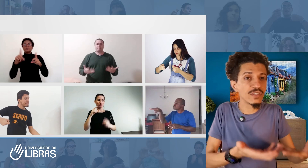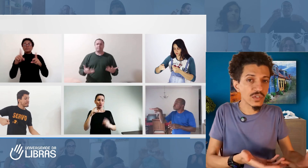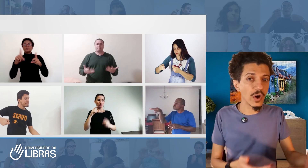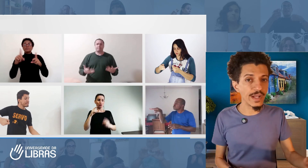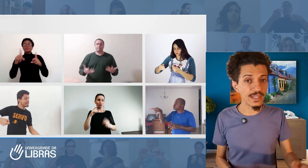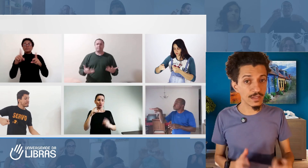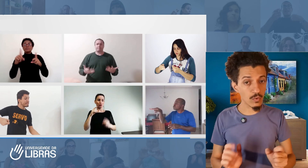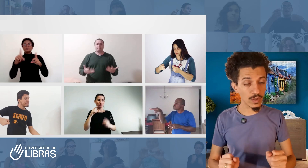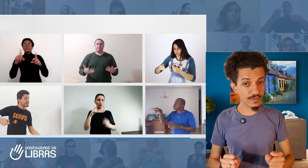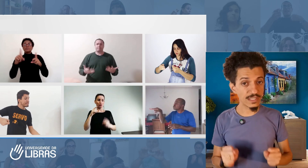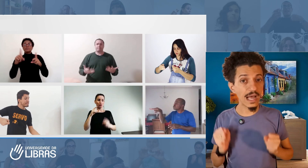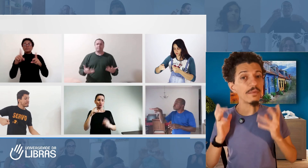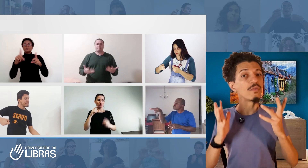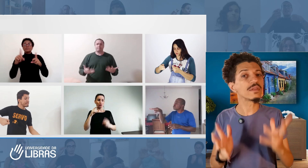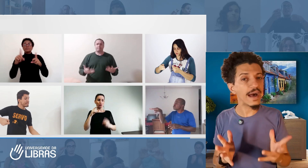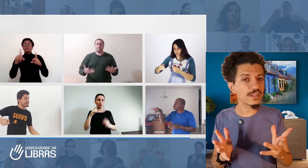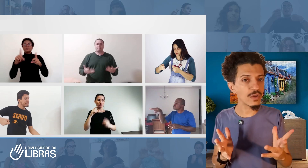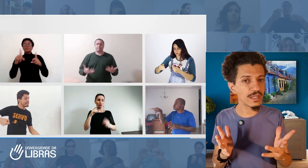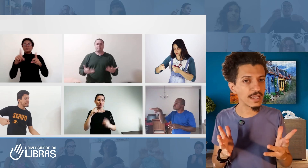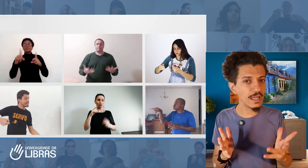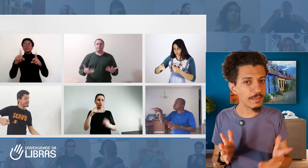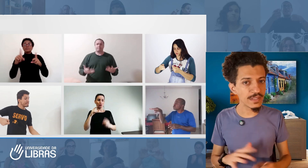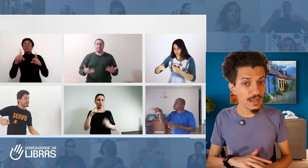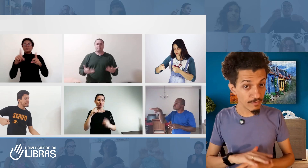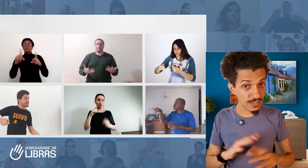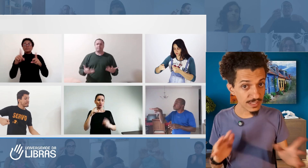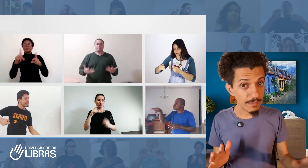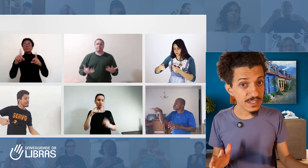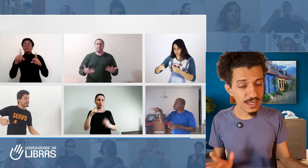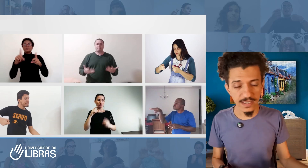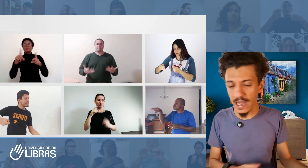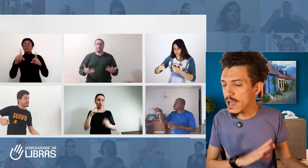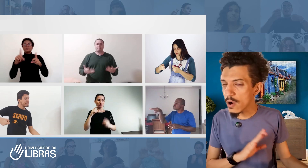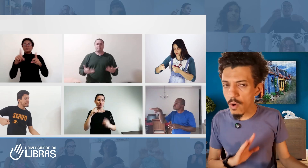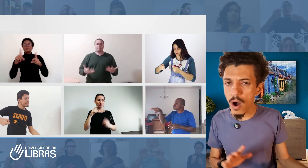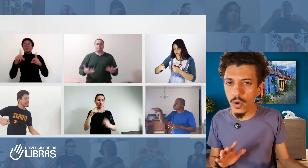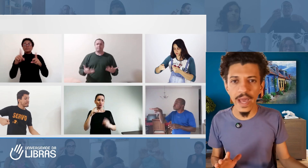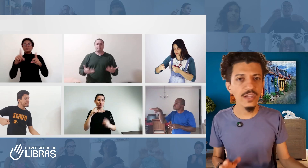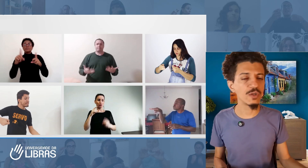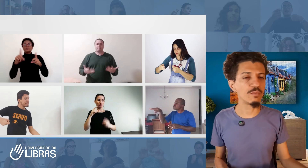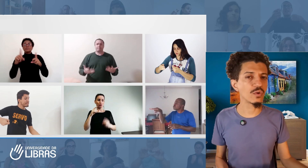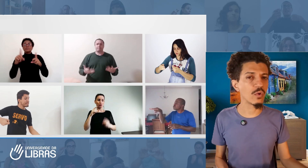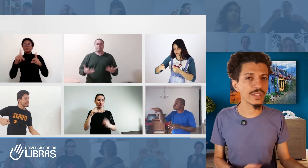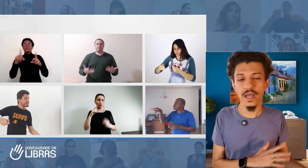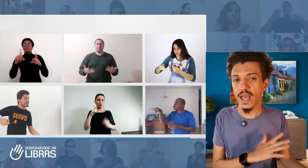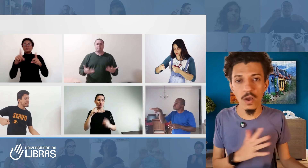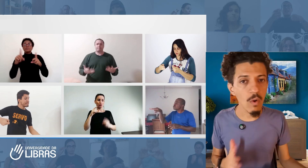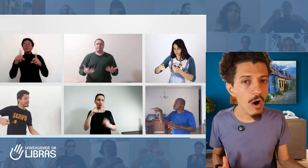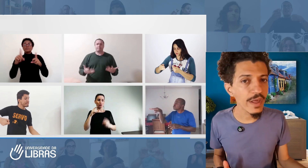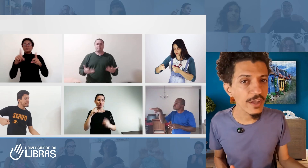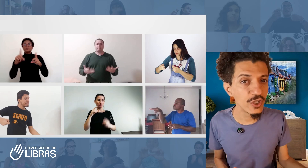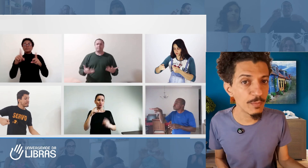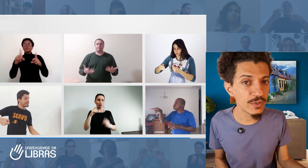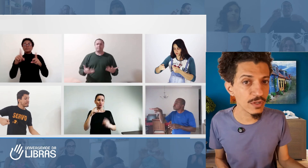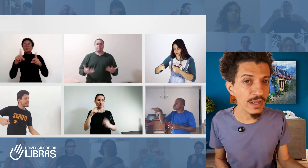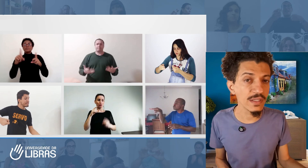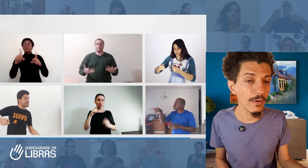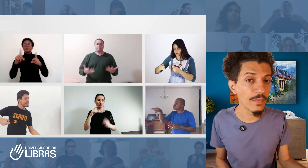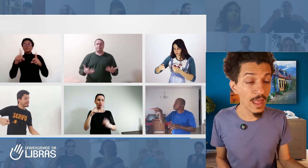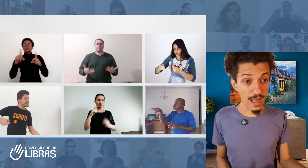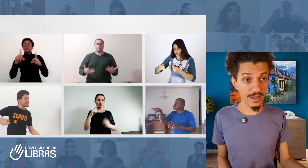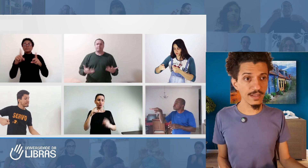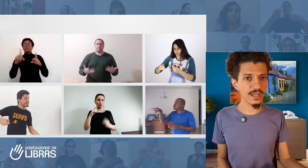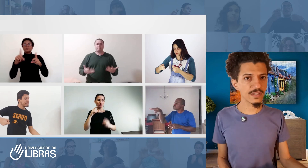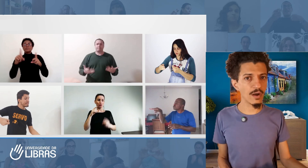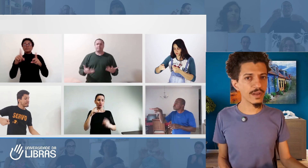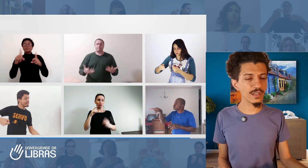feita de histórias. Então, quando você sabe contar histórias em Libras, você sabe sinalizar qualquer tipo de coisa em qualquer tipo de situação.